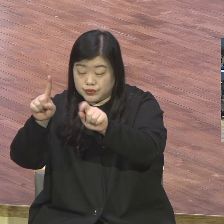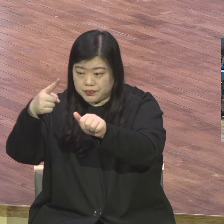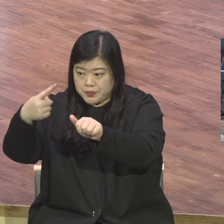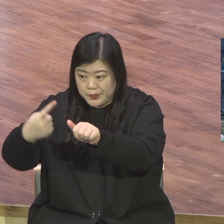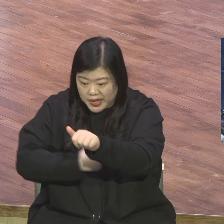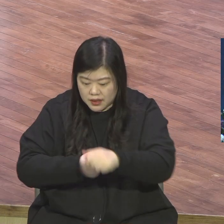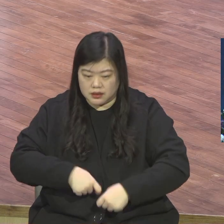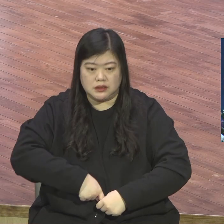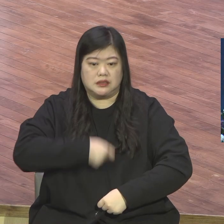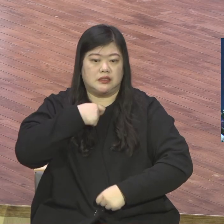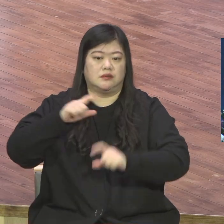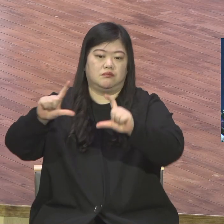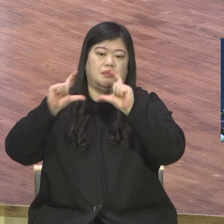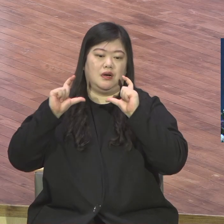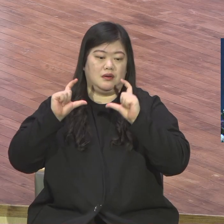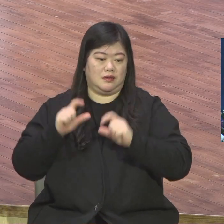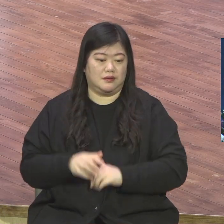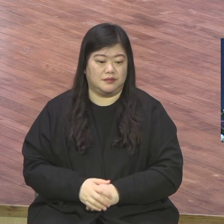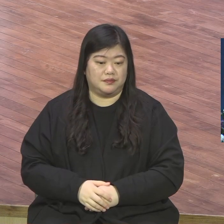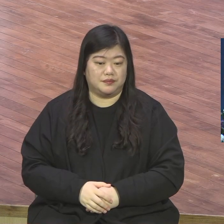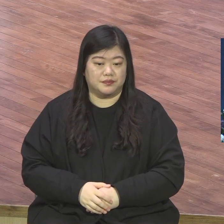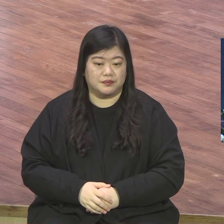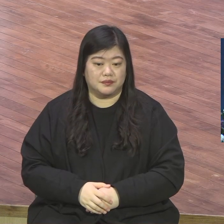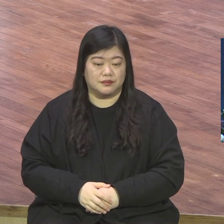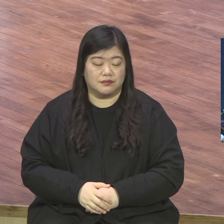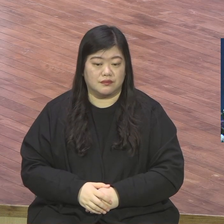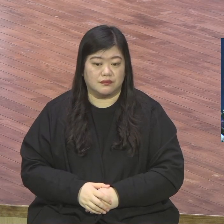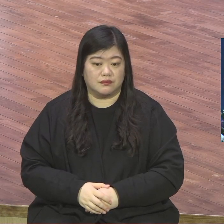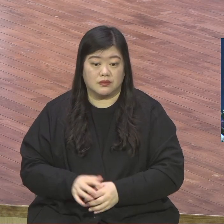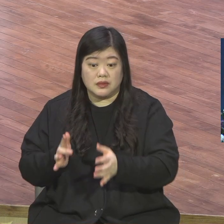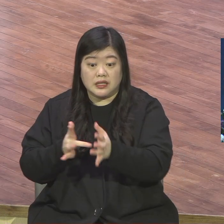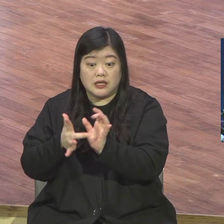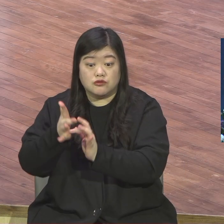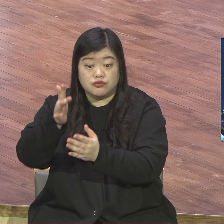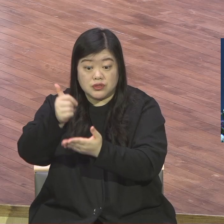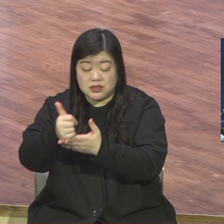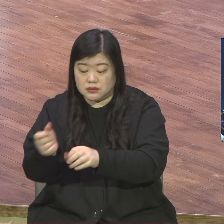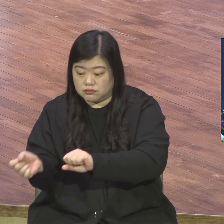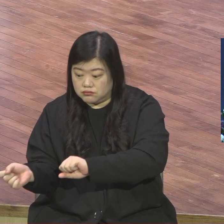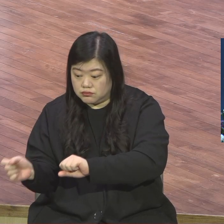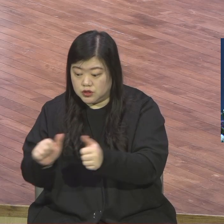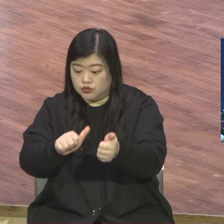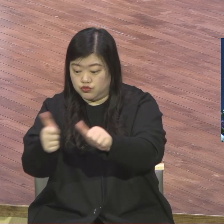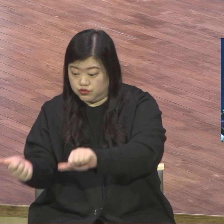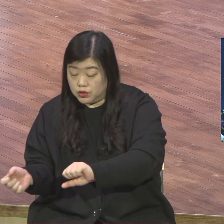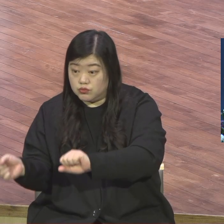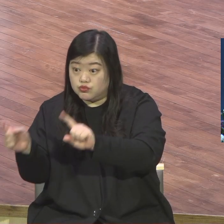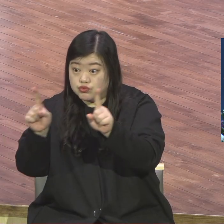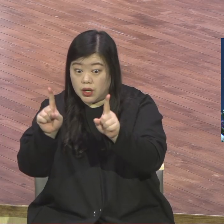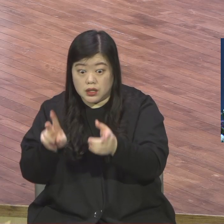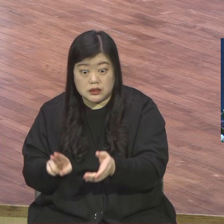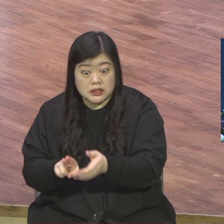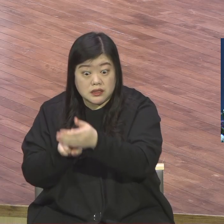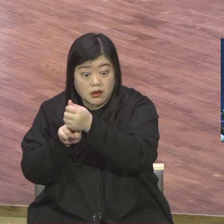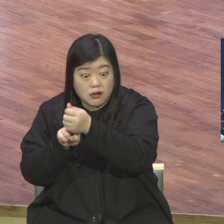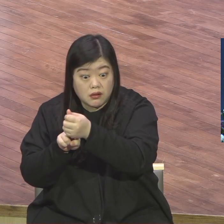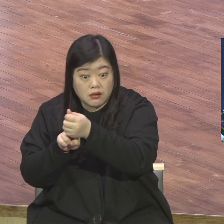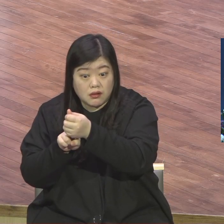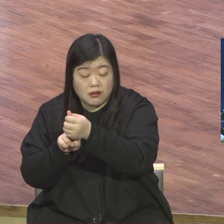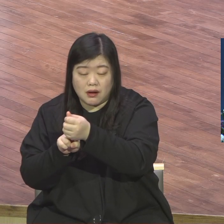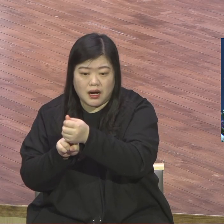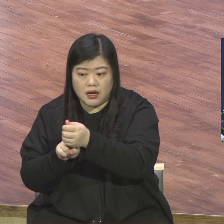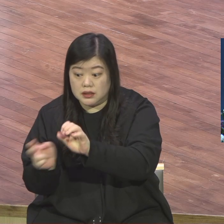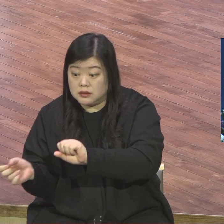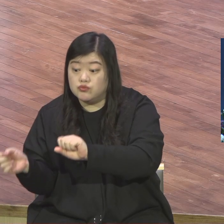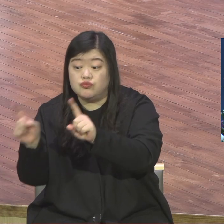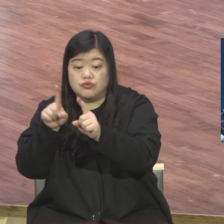예수님의 부활은 단순한 부활이 아니라 우리를 어렵게 하기 위해서 이 죄인인 우리를 어렵다 의인되게